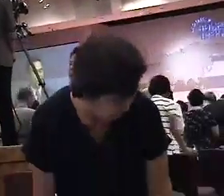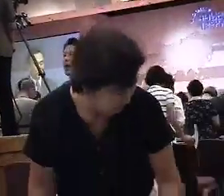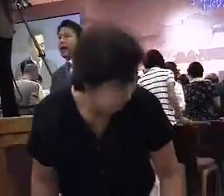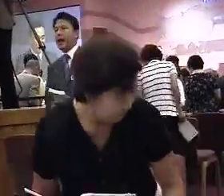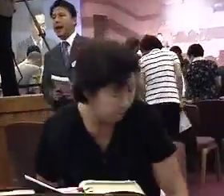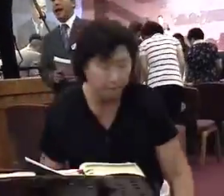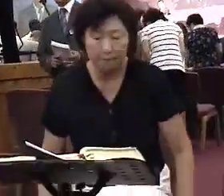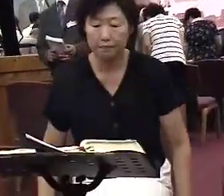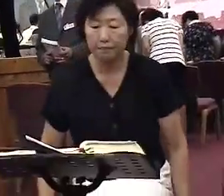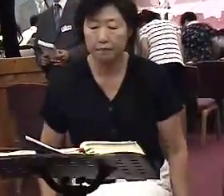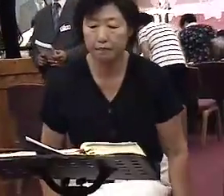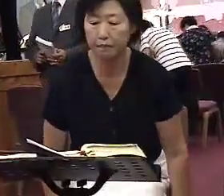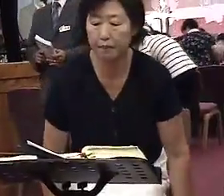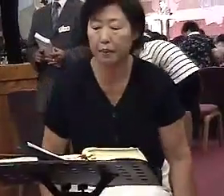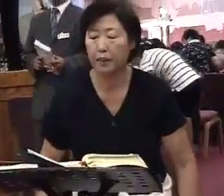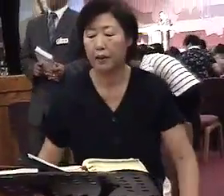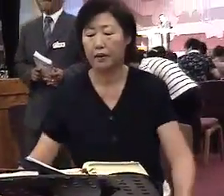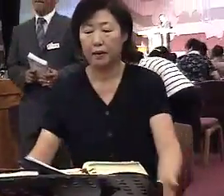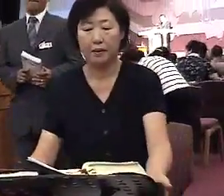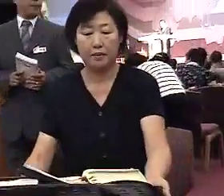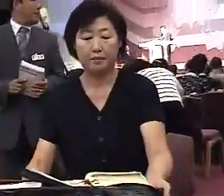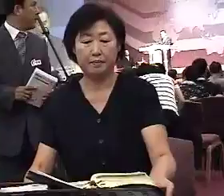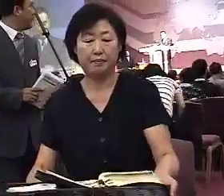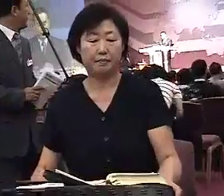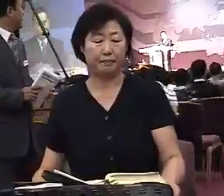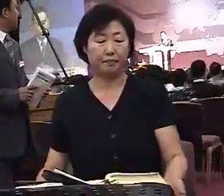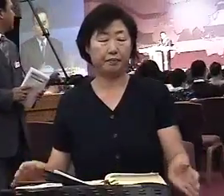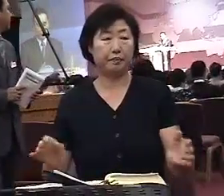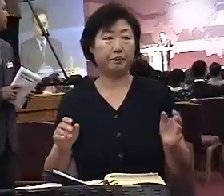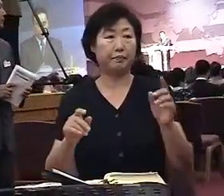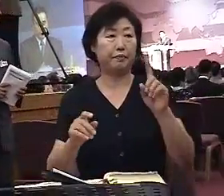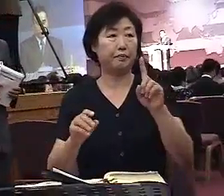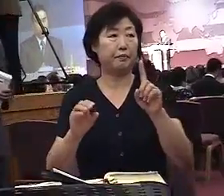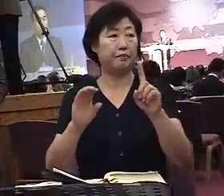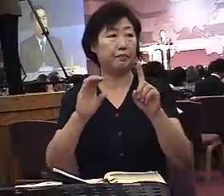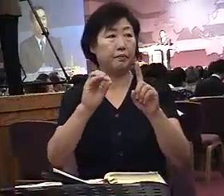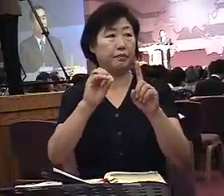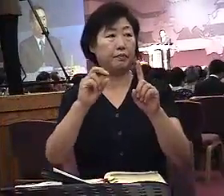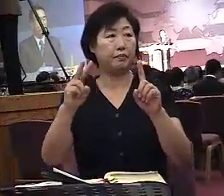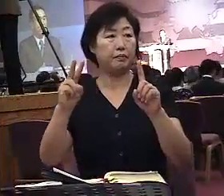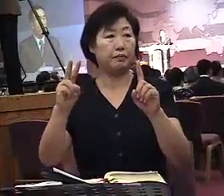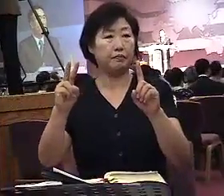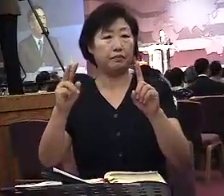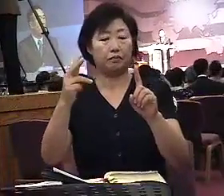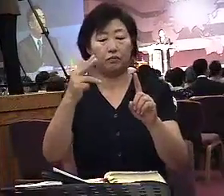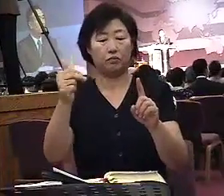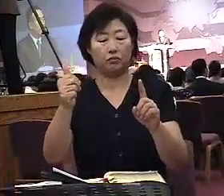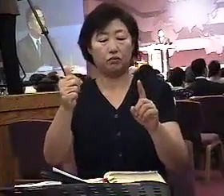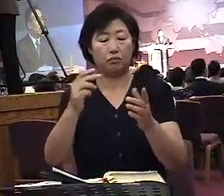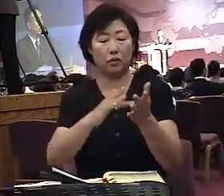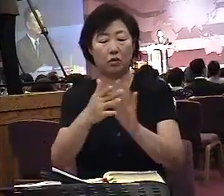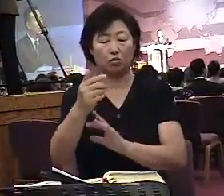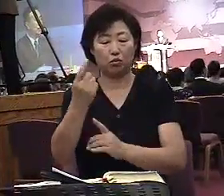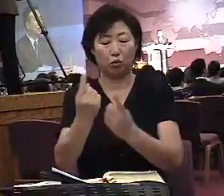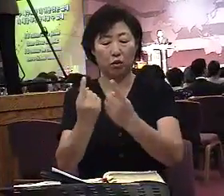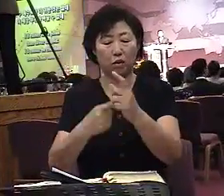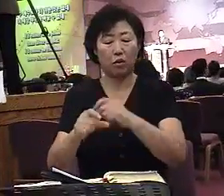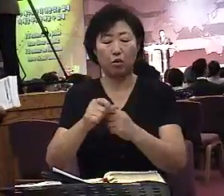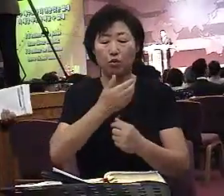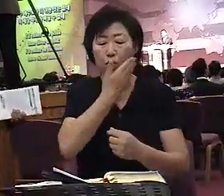자리에 앉으셔서 찬송가 102장 주 예수보다 더 귀한 것은 없네 함께